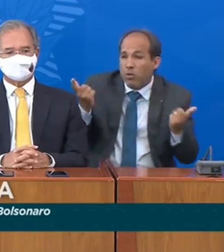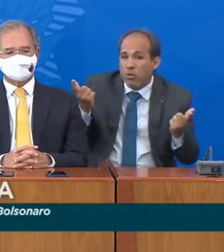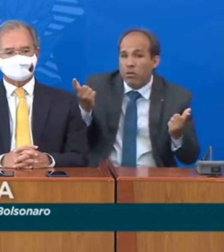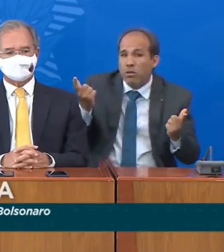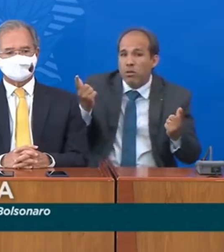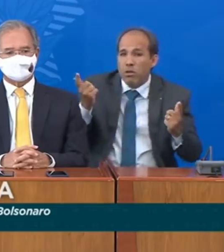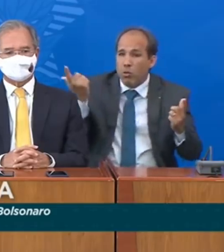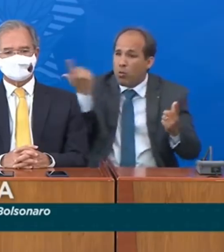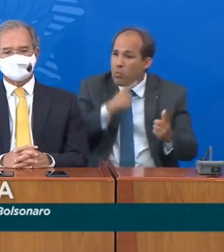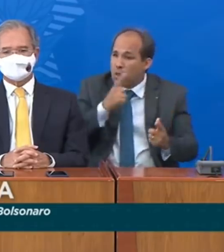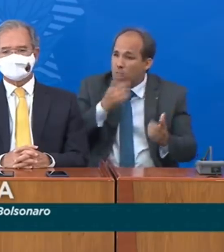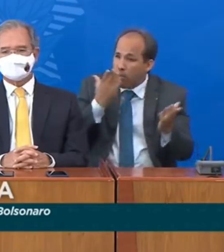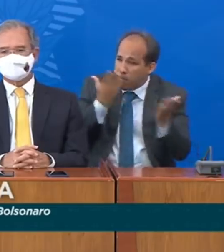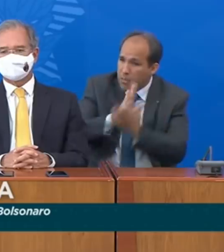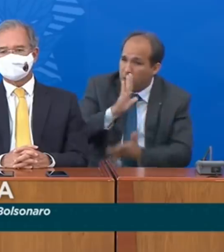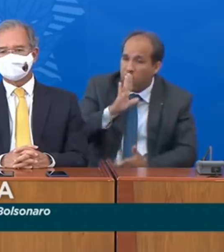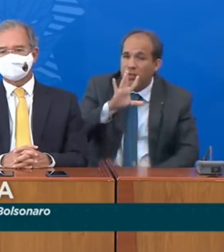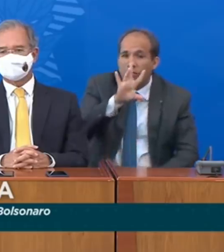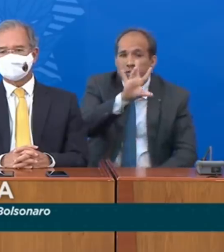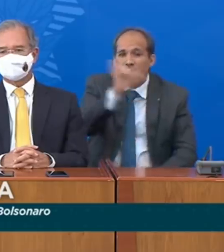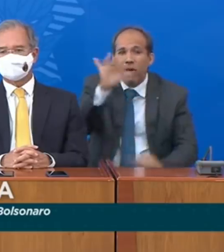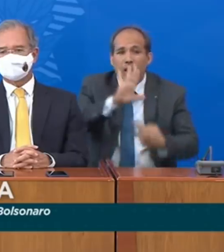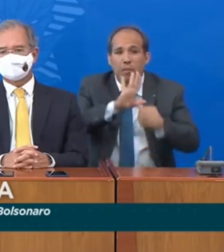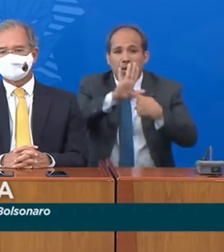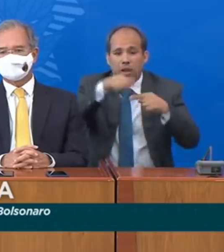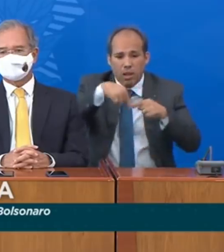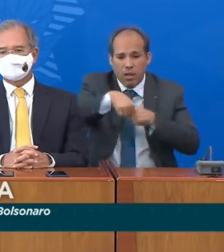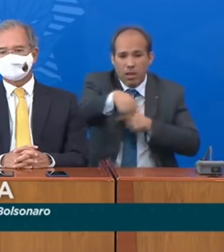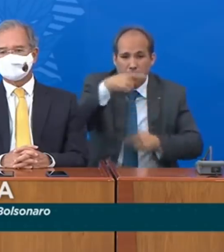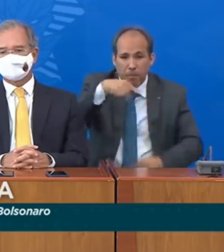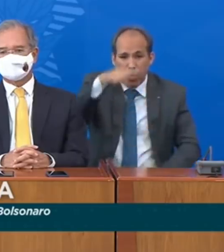juridicamente possível, nós apresentaremos ainda na próxima